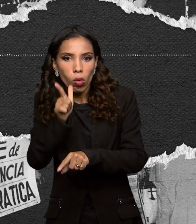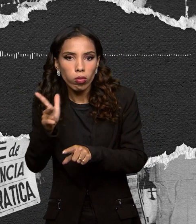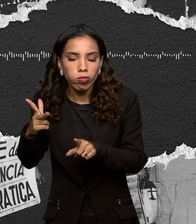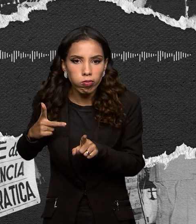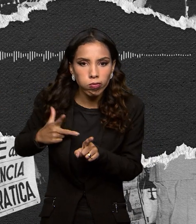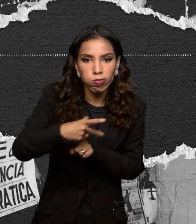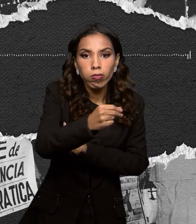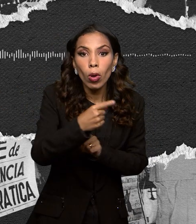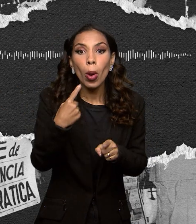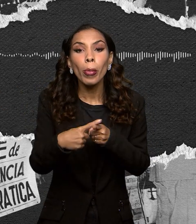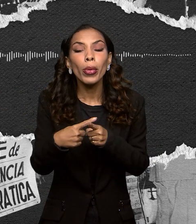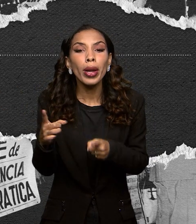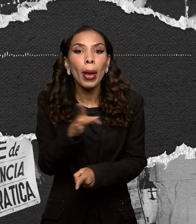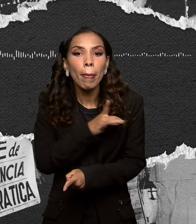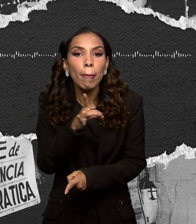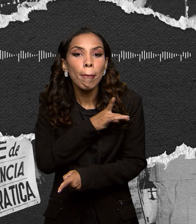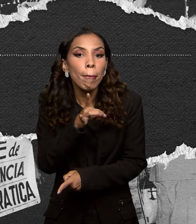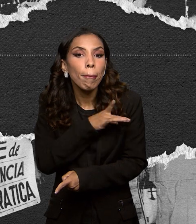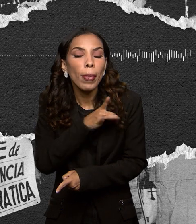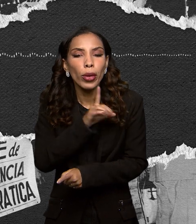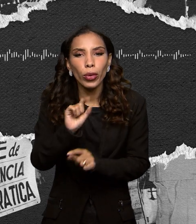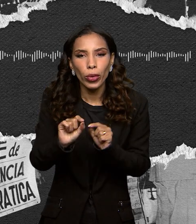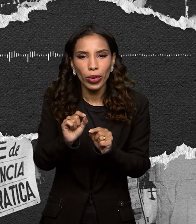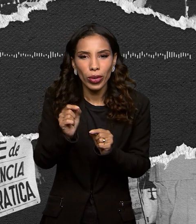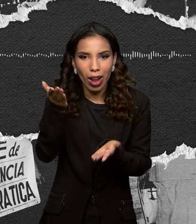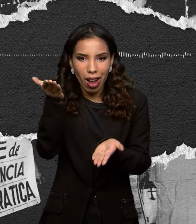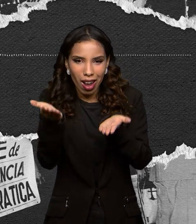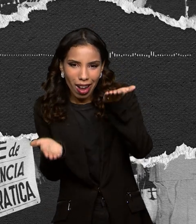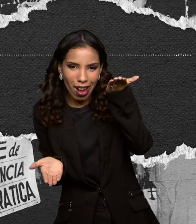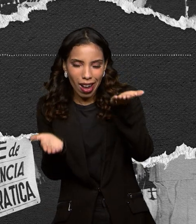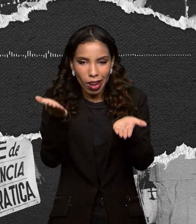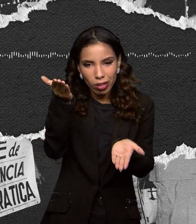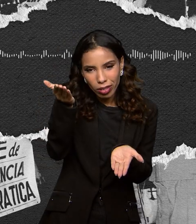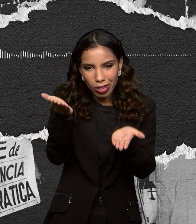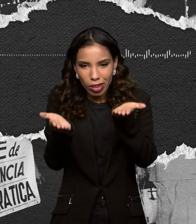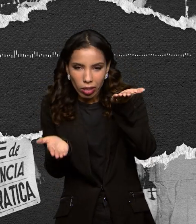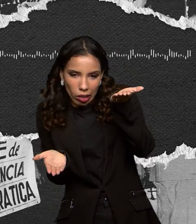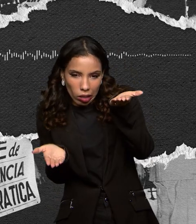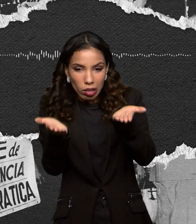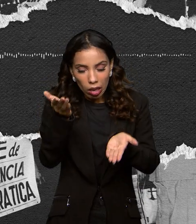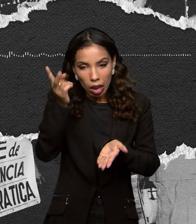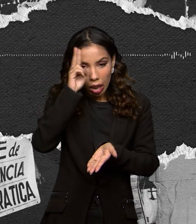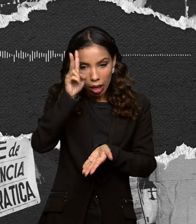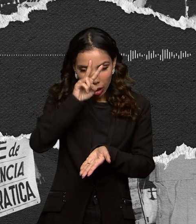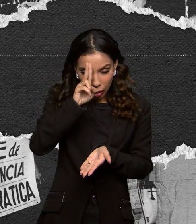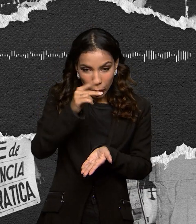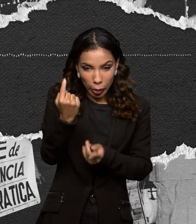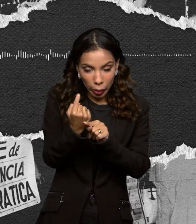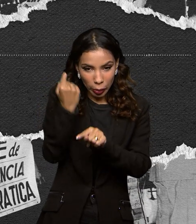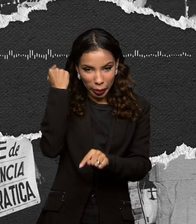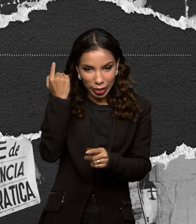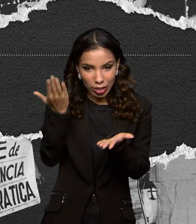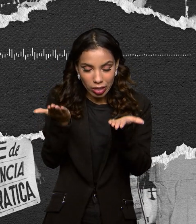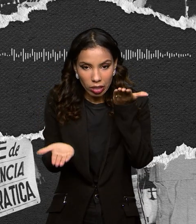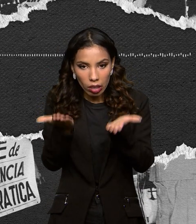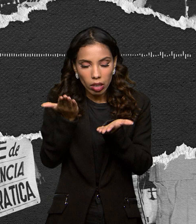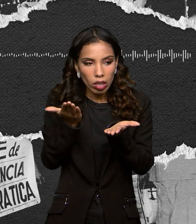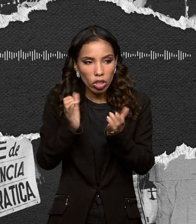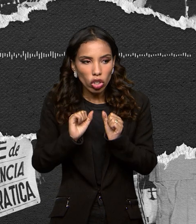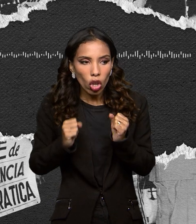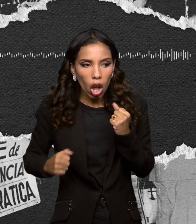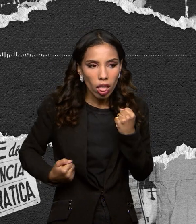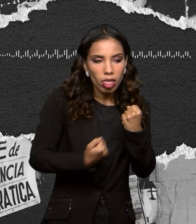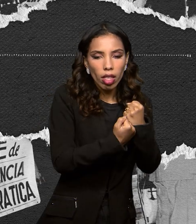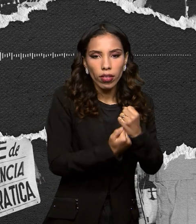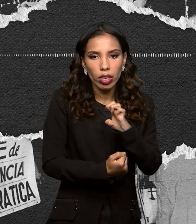medo, né, de que o Goulart abandonasse aquele lado pendular dele, aquela perspectiva pendular esquerda-direita, e ficasse só para o lado da esquerda. E pode-se